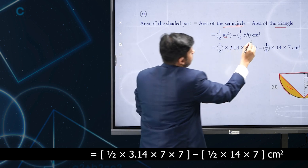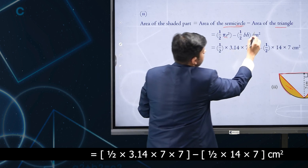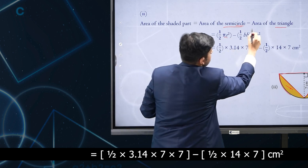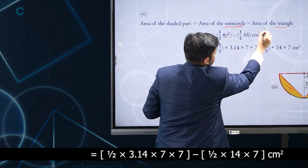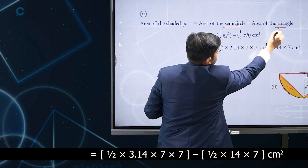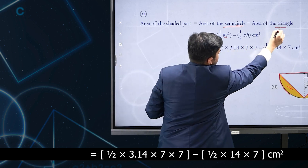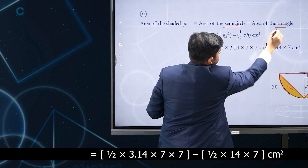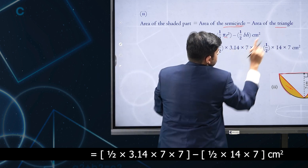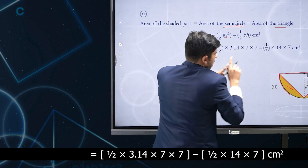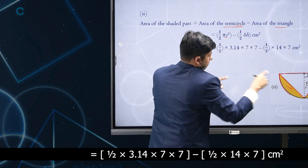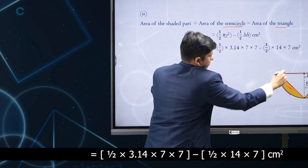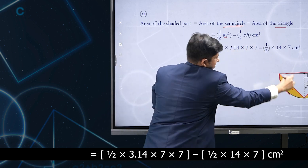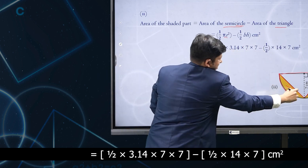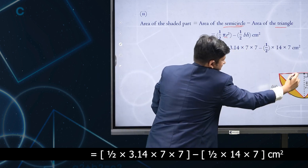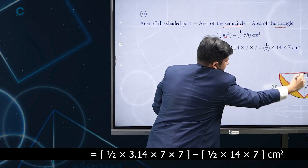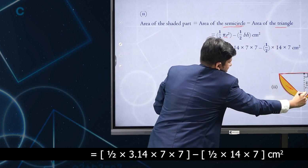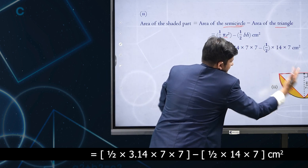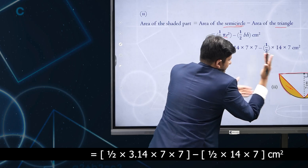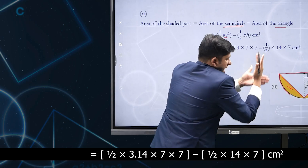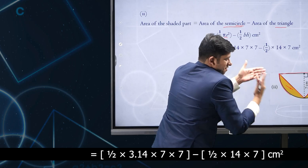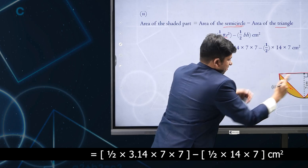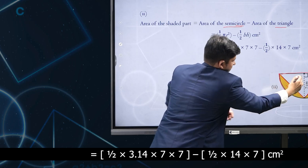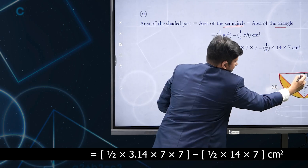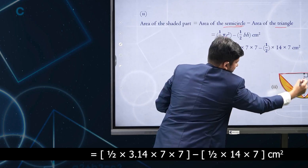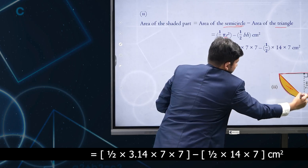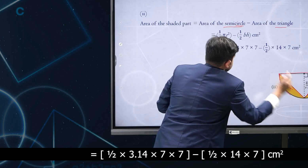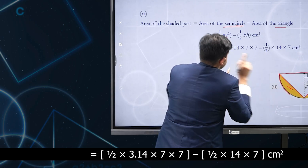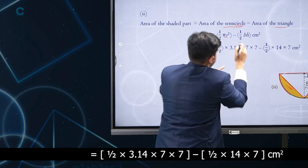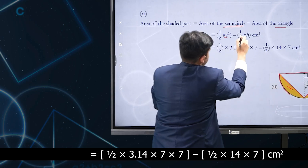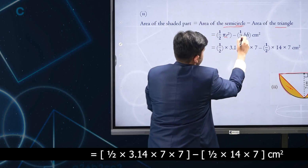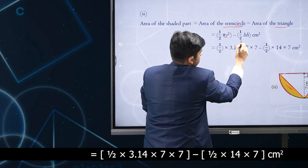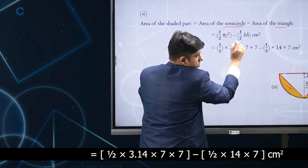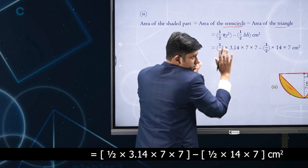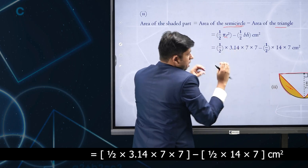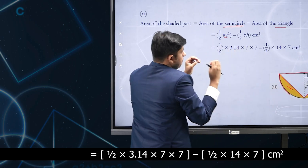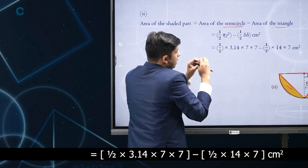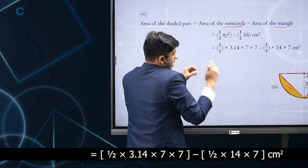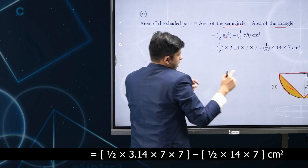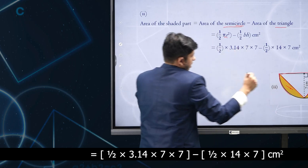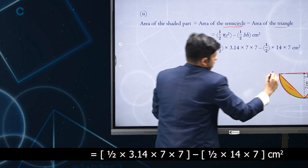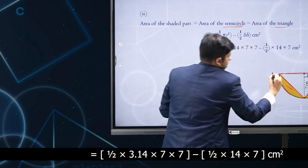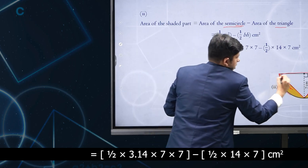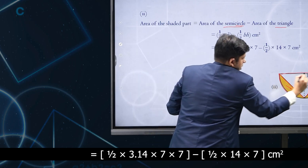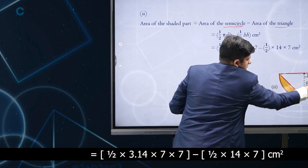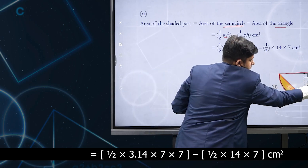1/2 into 3.14 into 7 into 7 minus 1/2 into 14 into 7 centimeter